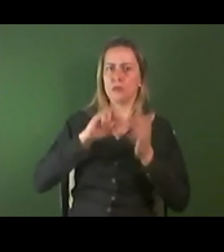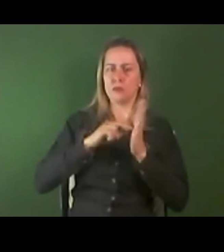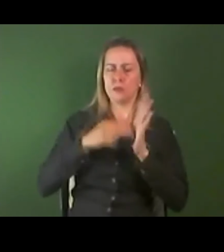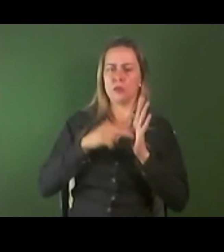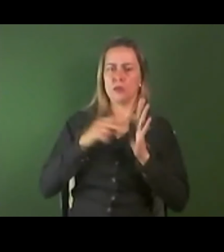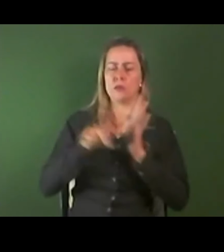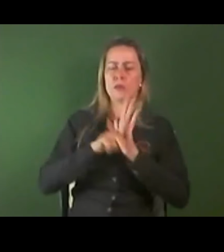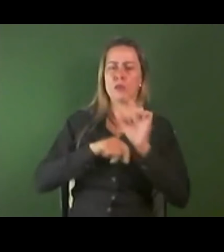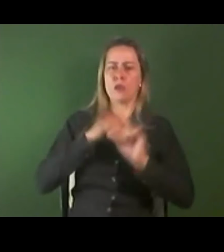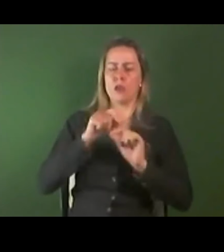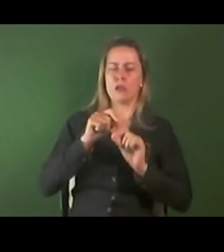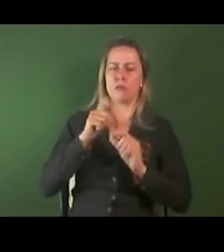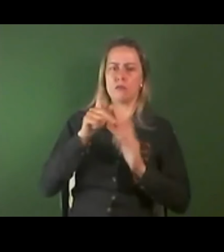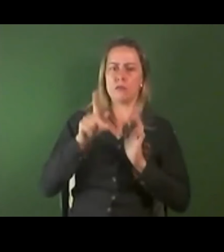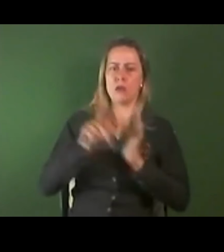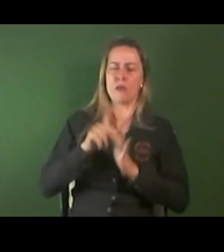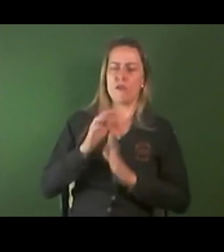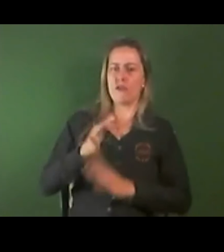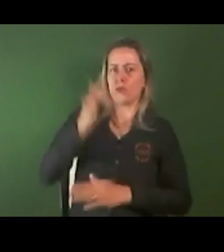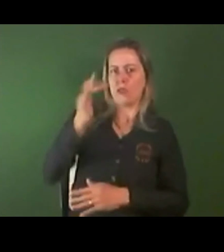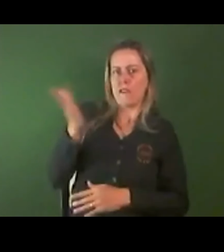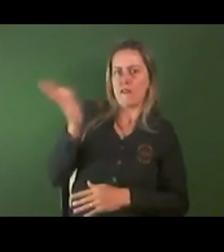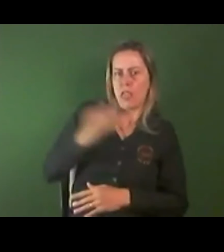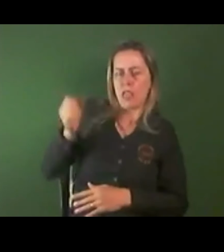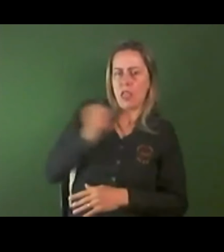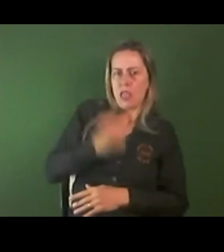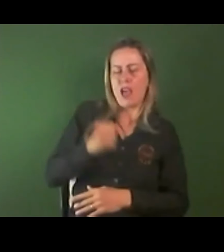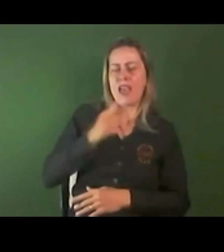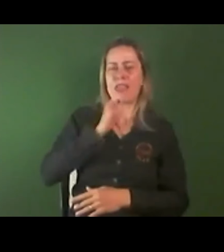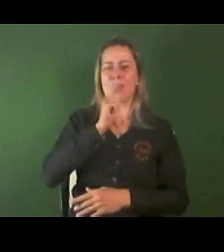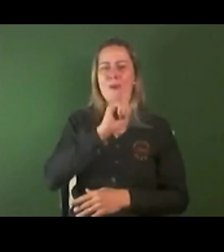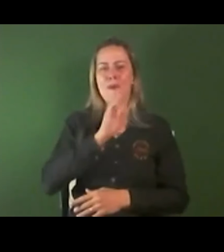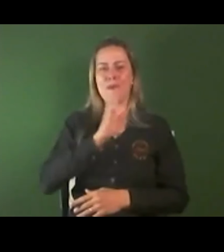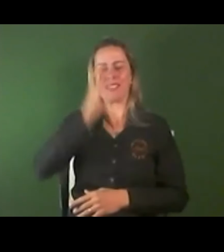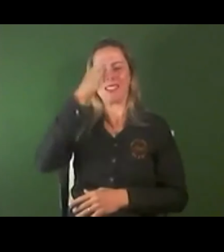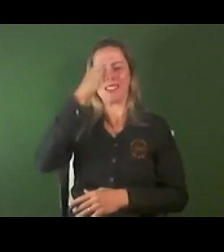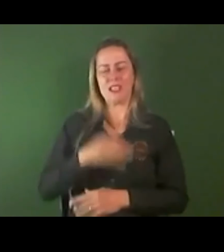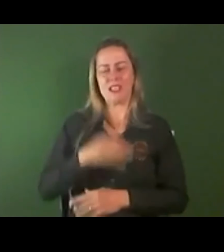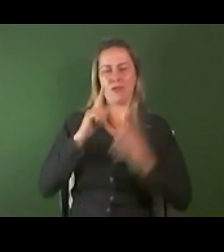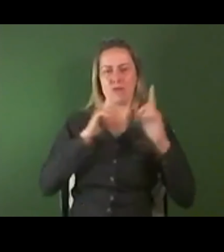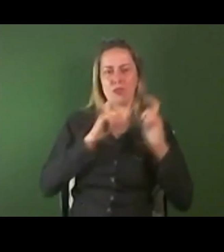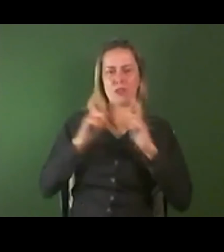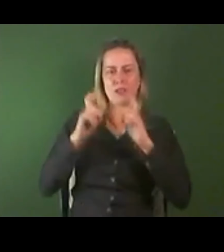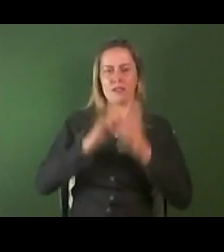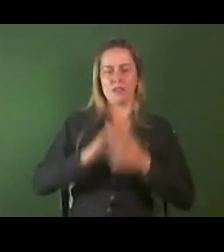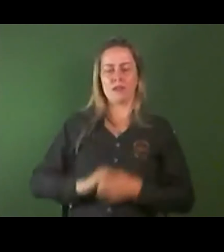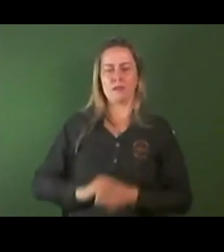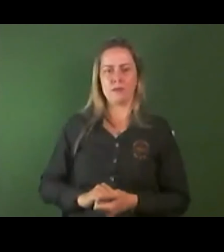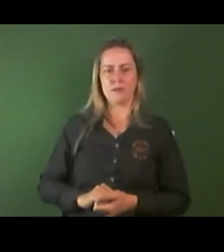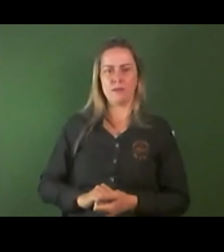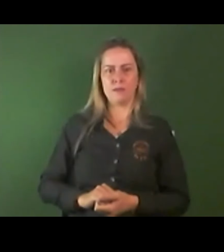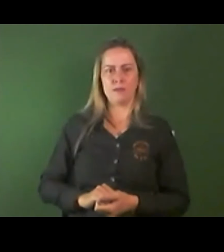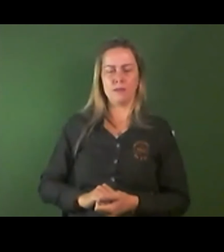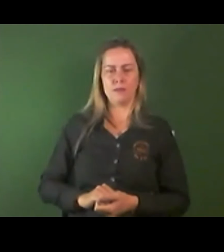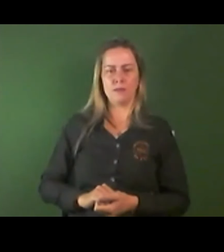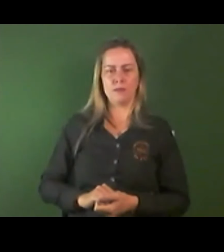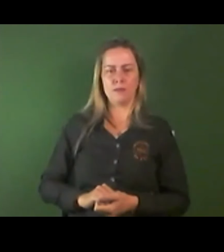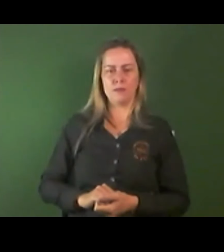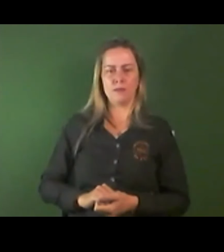algo que ainda está por vir e que a gente ainda não conhece e não domina, né? Esse cara, ele era tão